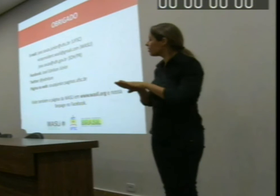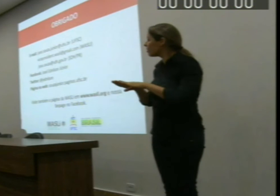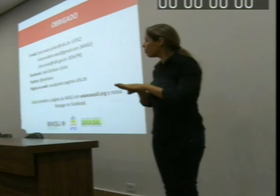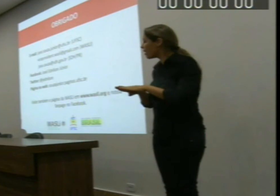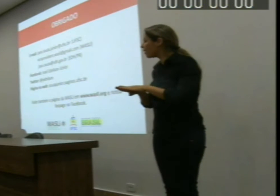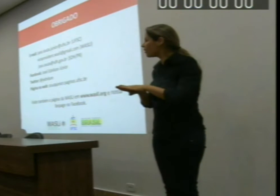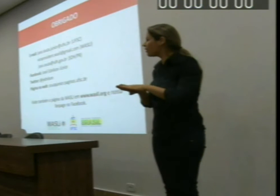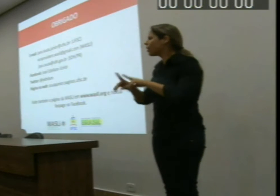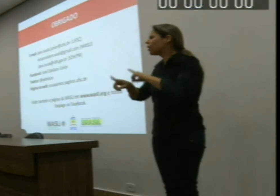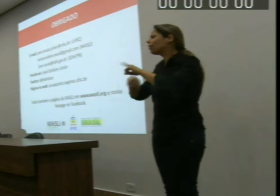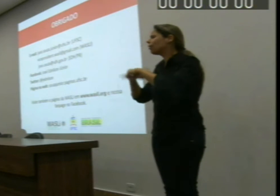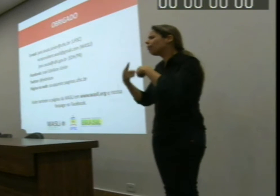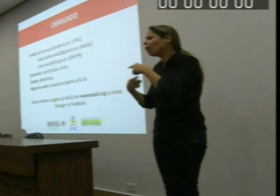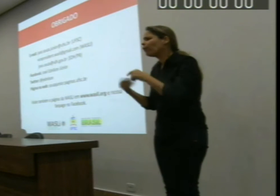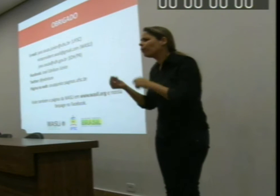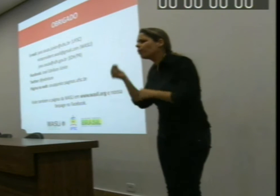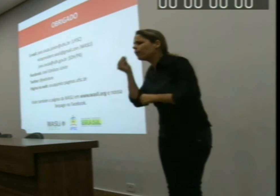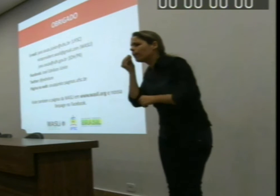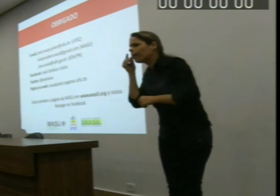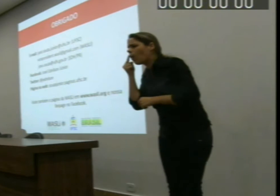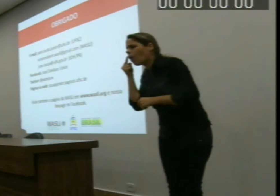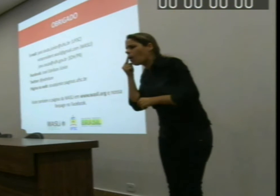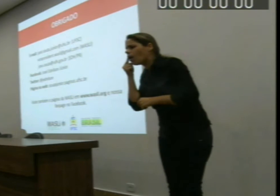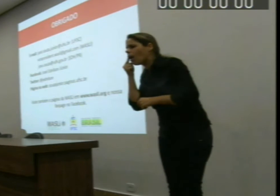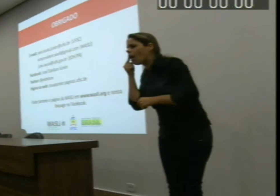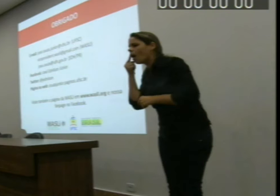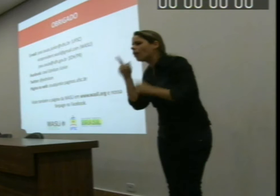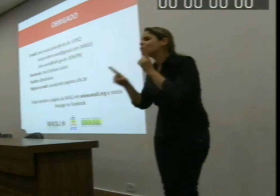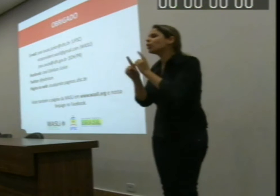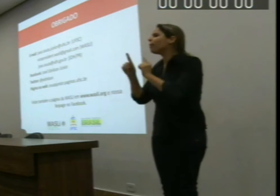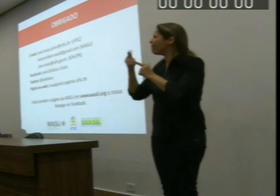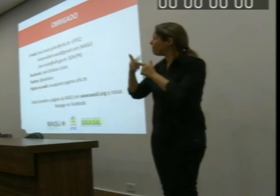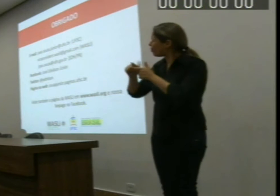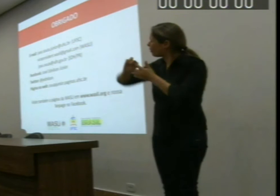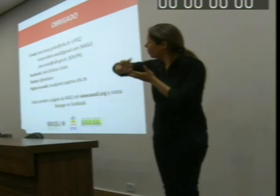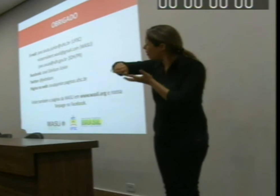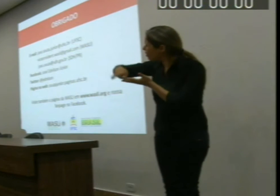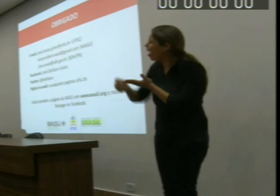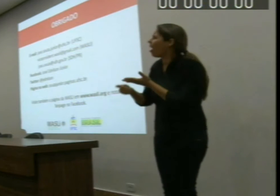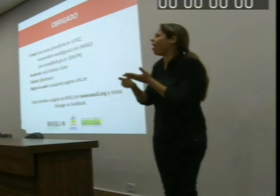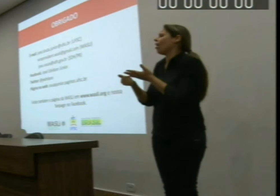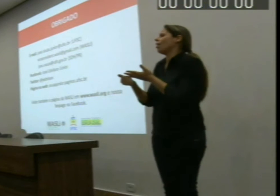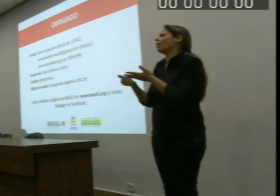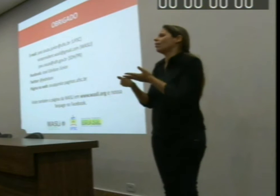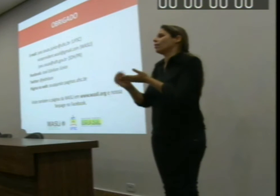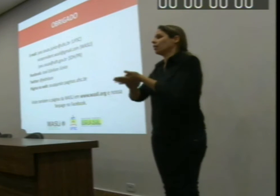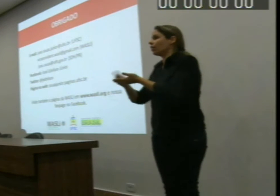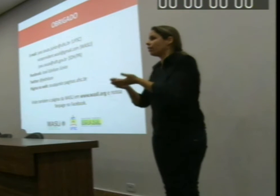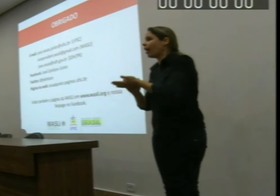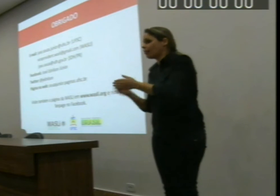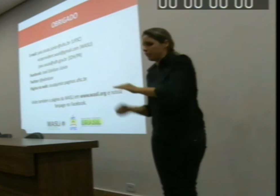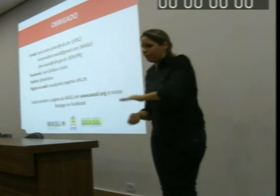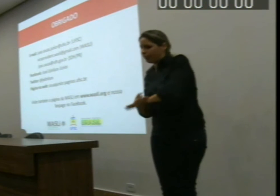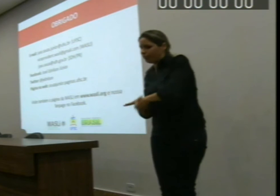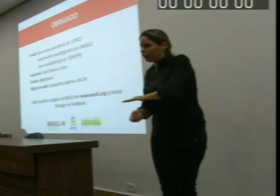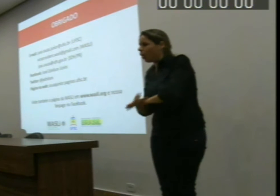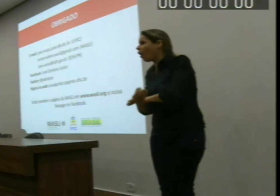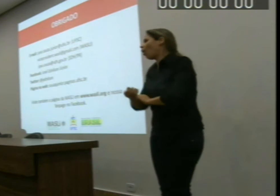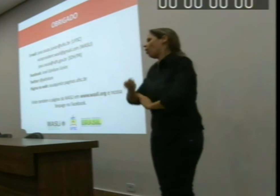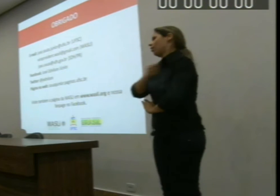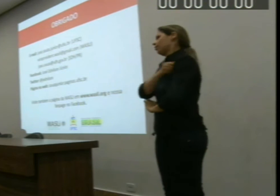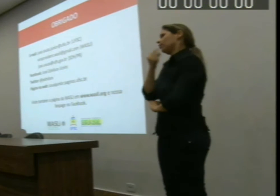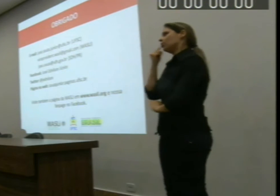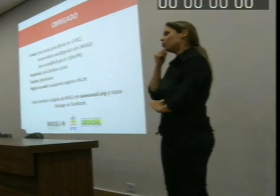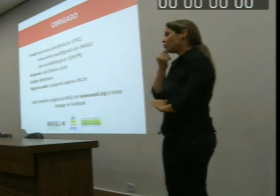atividades para aluna Uhum E a aluna tinha notas altíssimas e quando foi